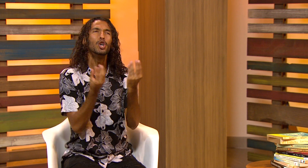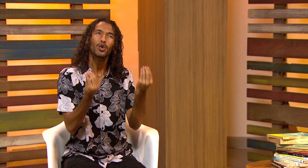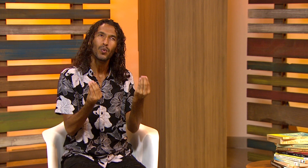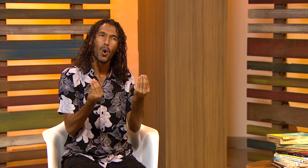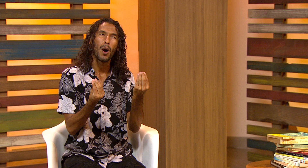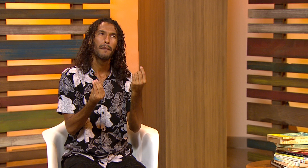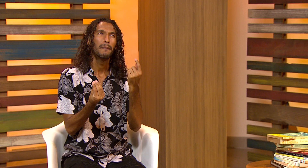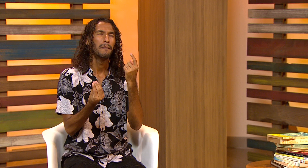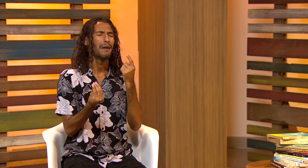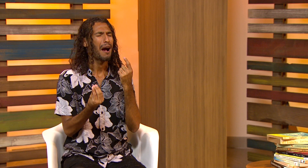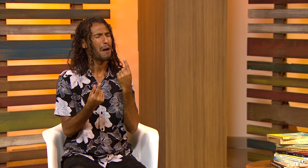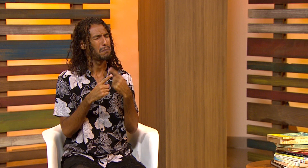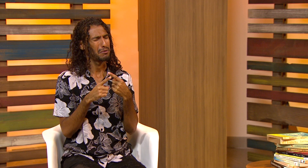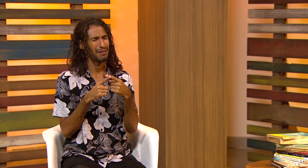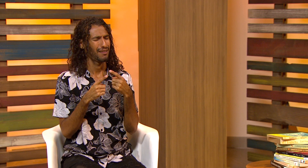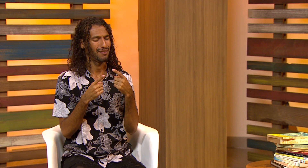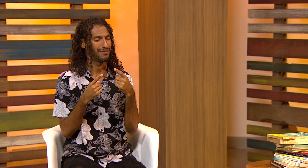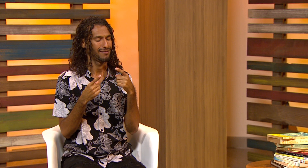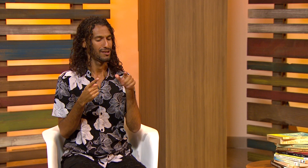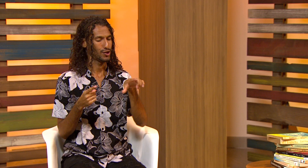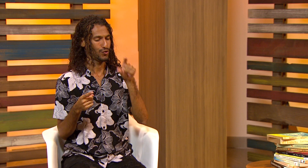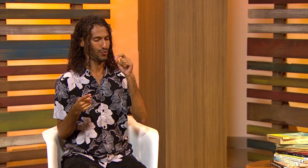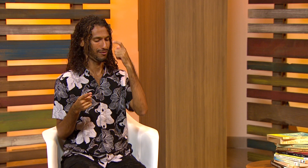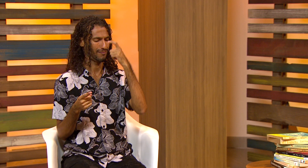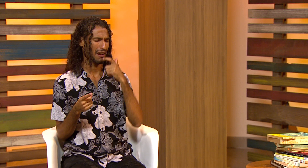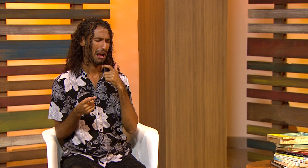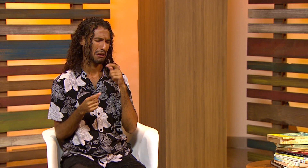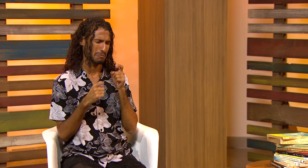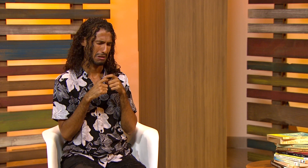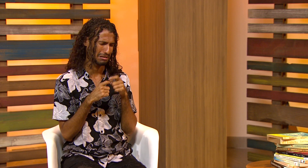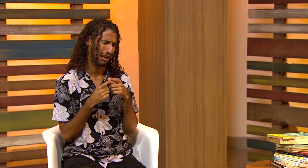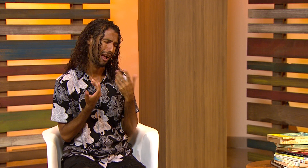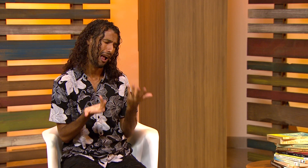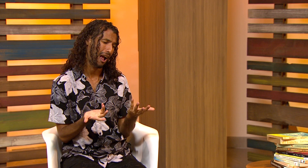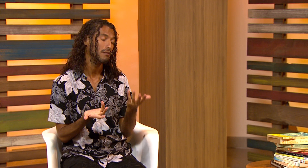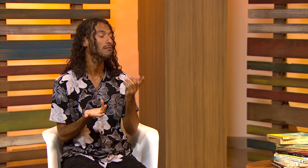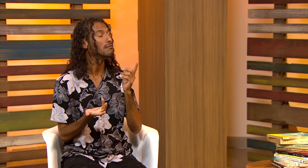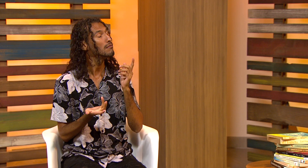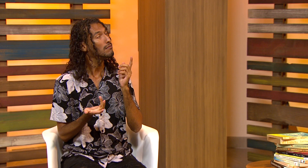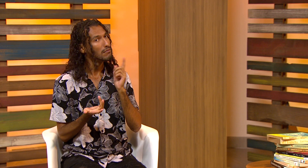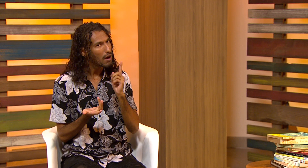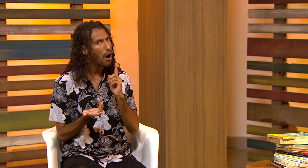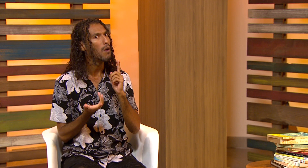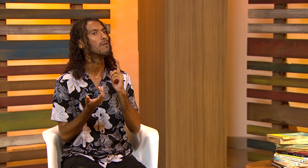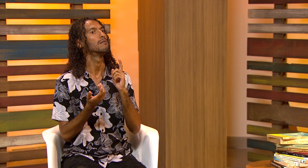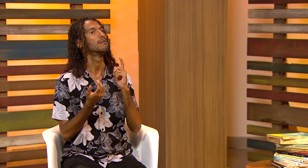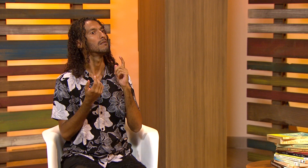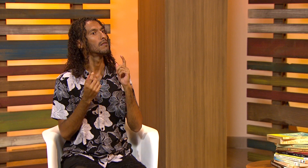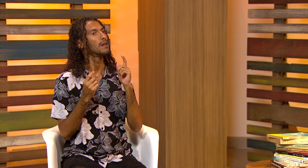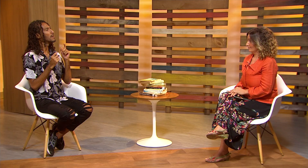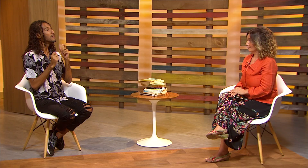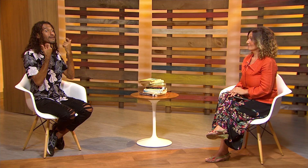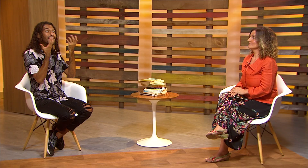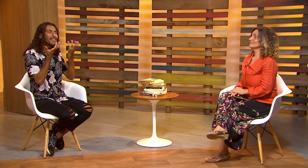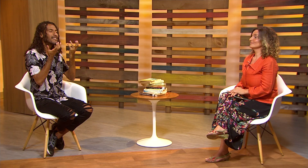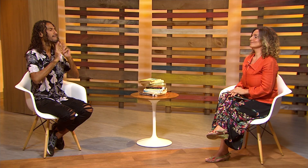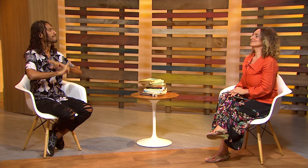E como que poderia ocupar o seu lugar diferenciado, né? Como que os surdos eles podem